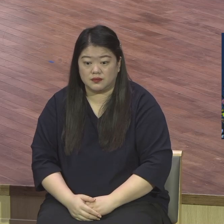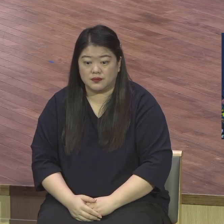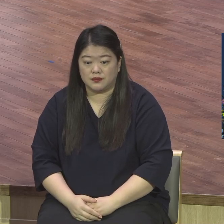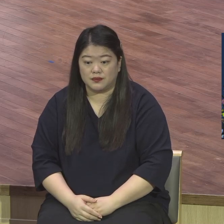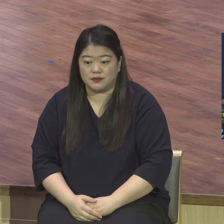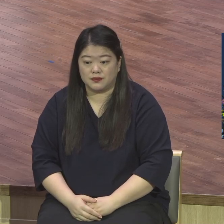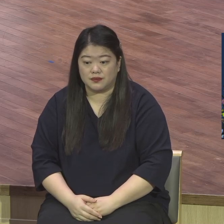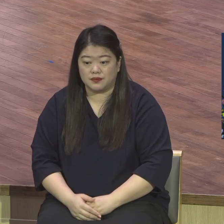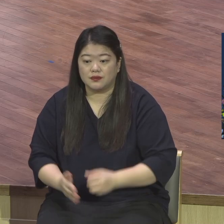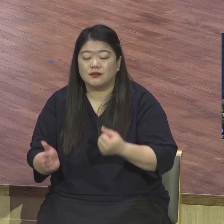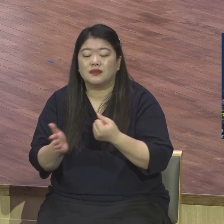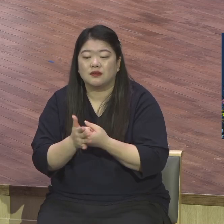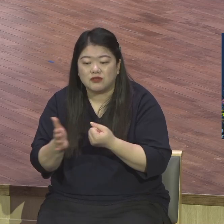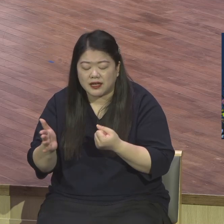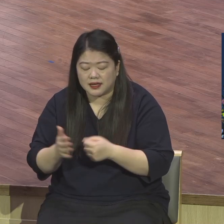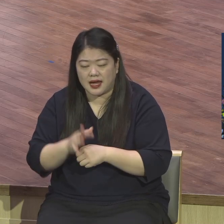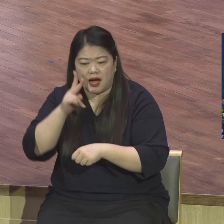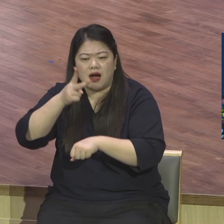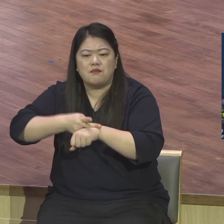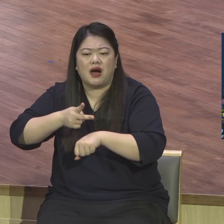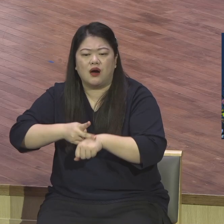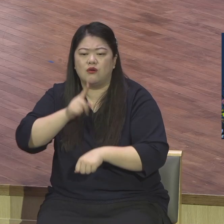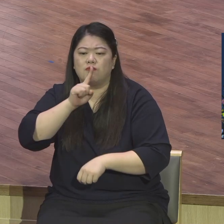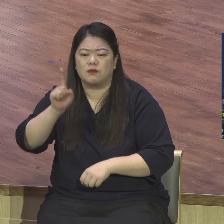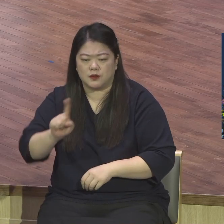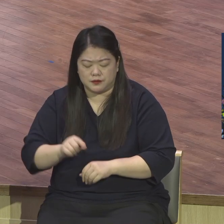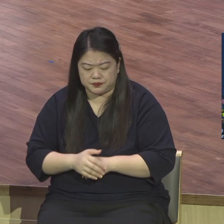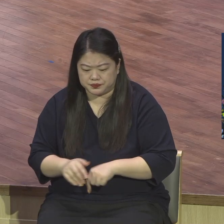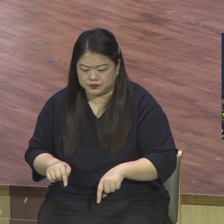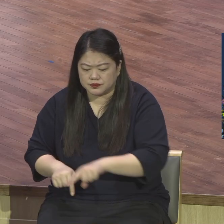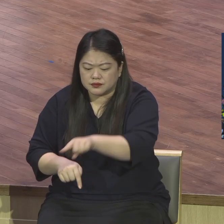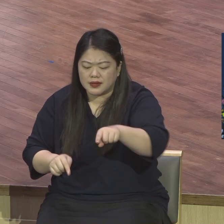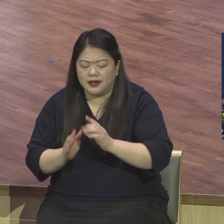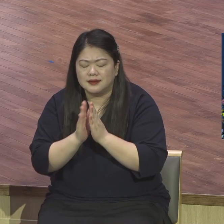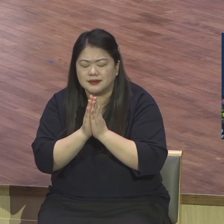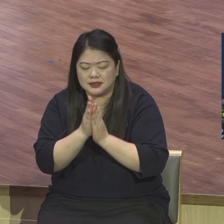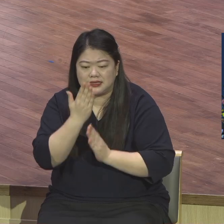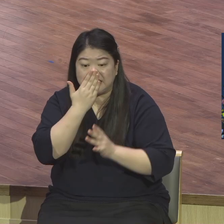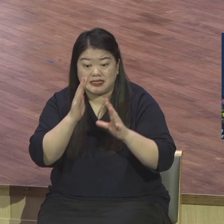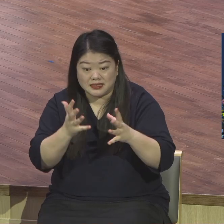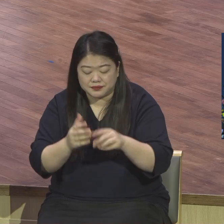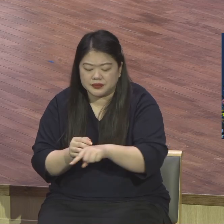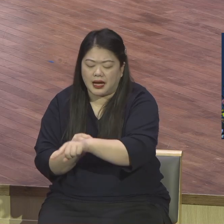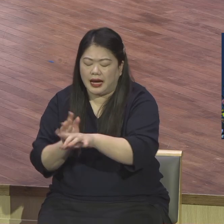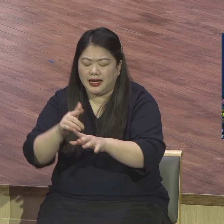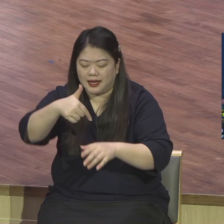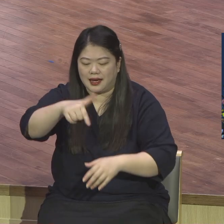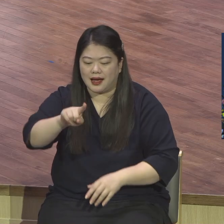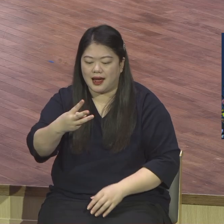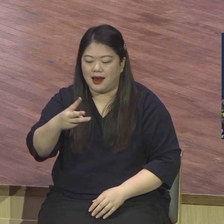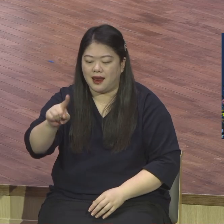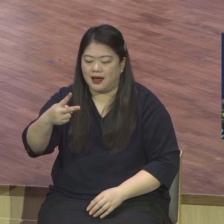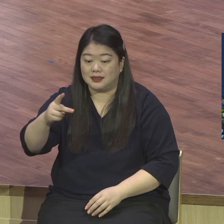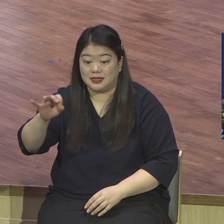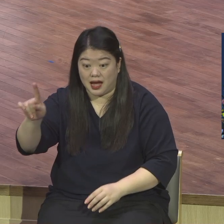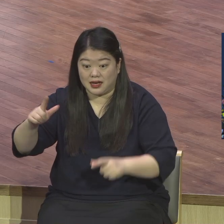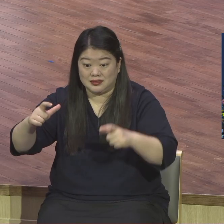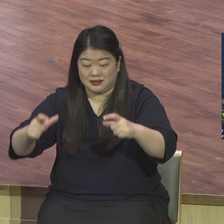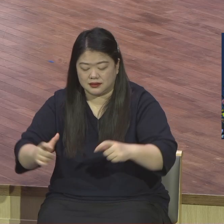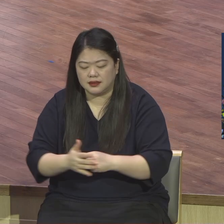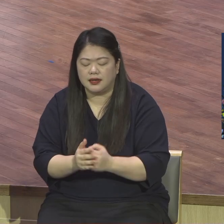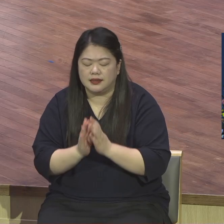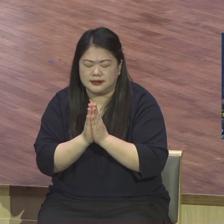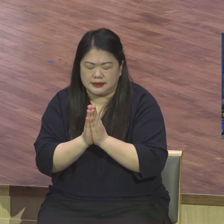율법주의자들의 속임수에 속고 있는 갈라디아 교인들을 향해서 한 가지 예를 들어 쉽게 설명했습니다. 6절,